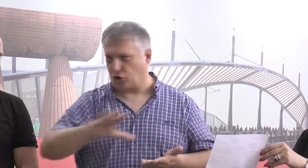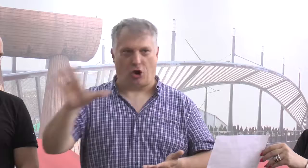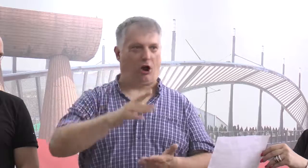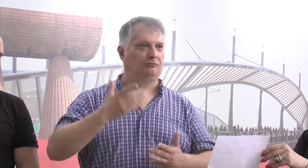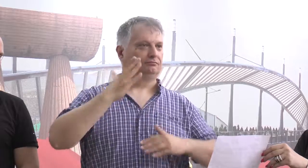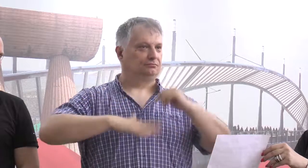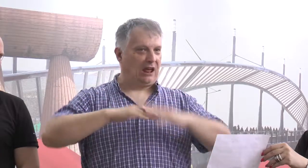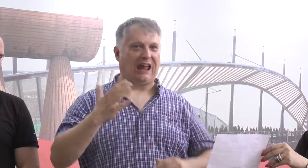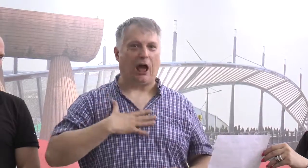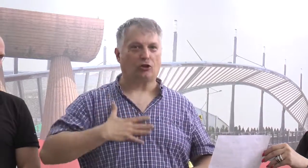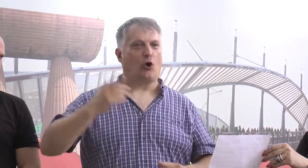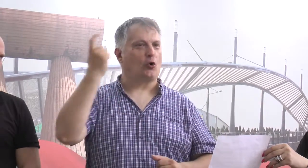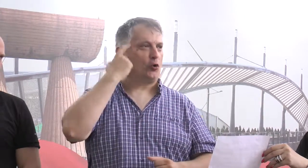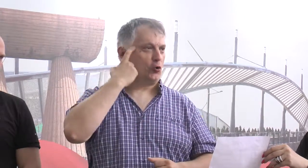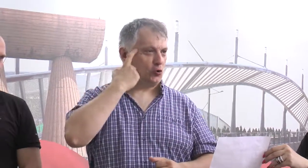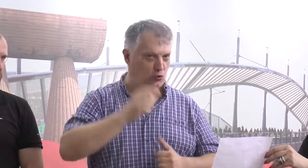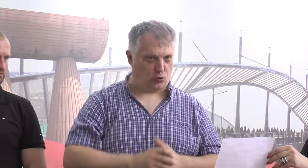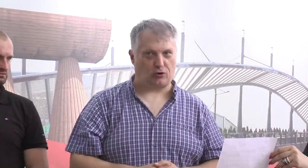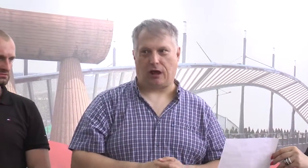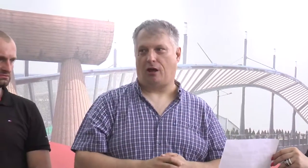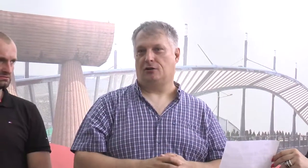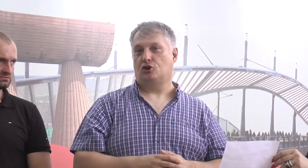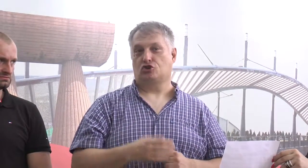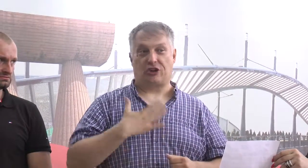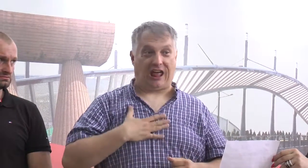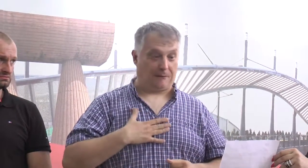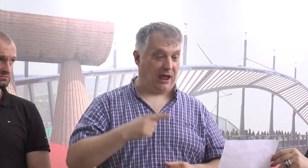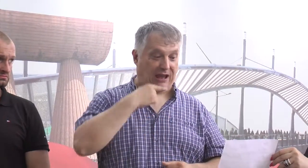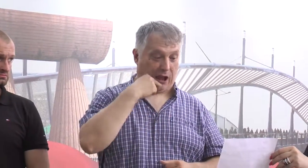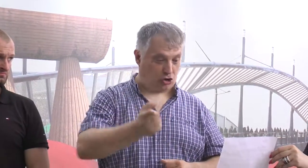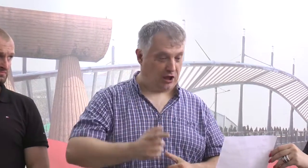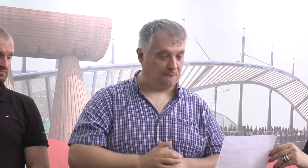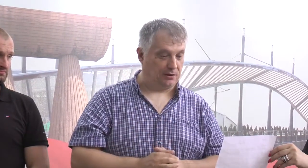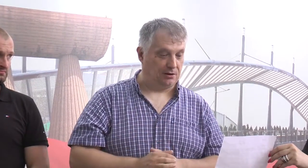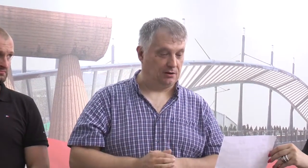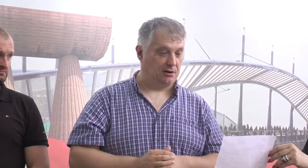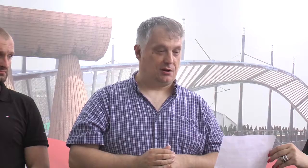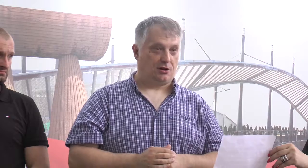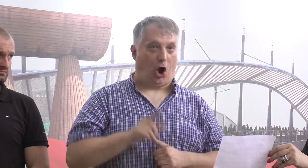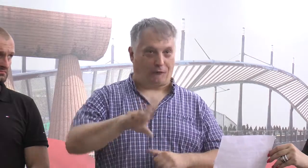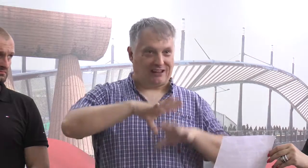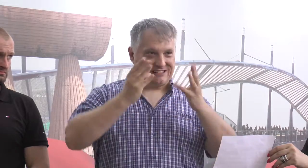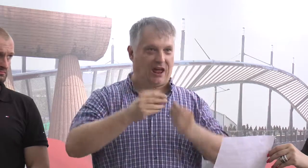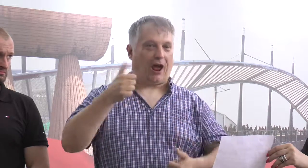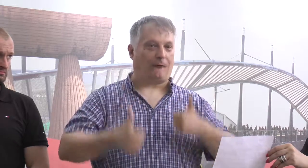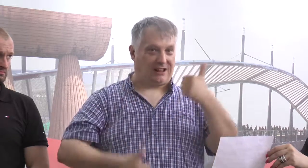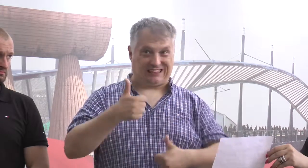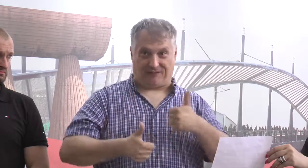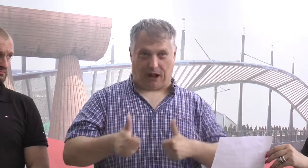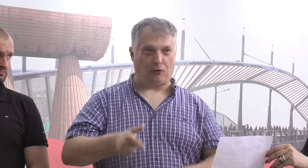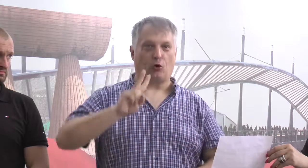menjamo gradove gde izlažemo naše radove, umetnost i pokazujemo